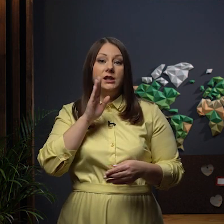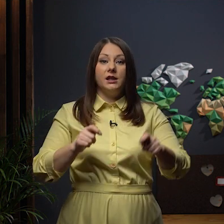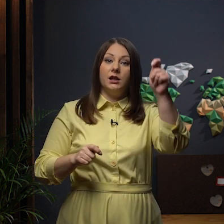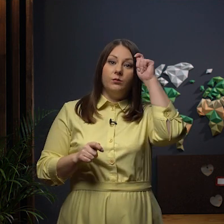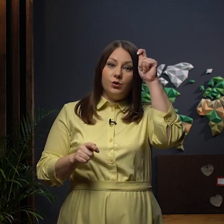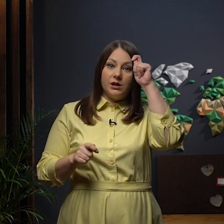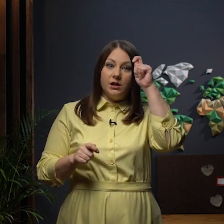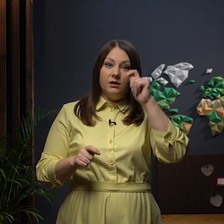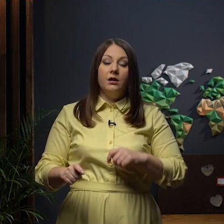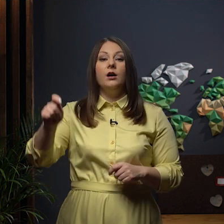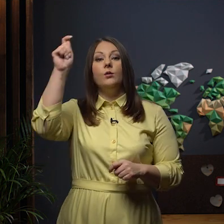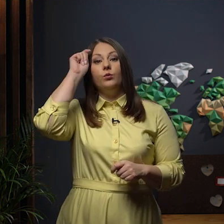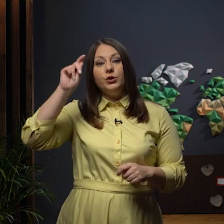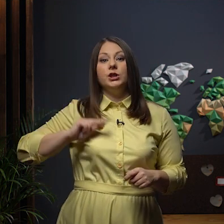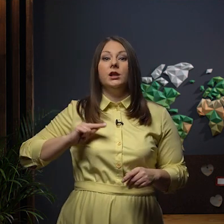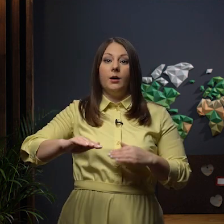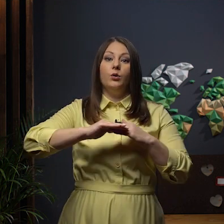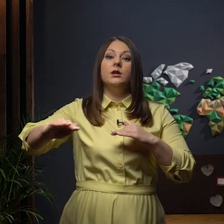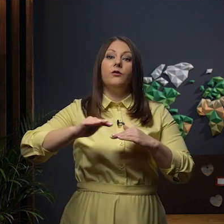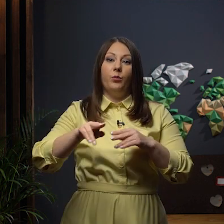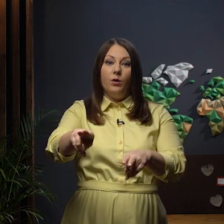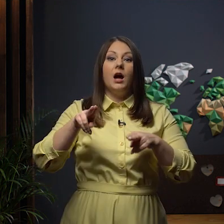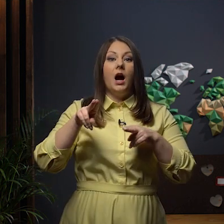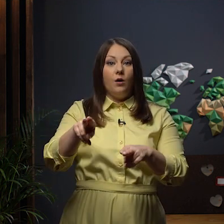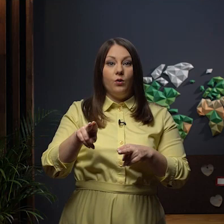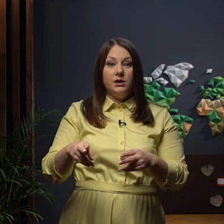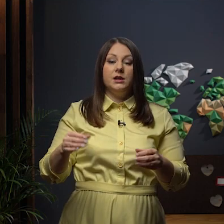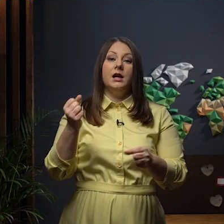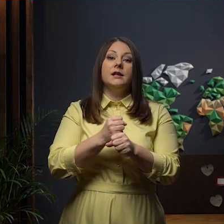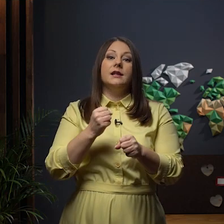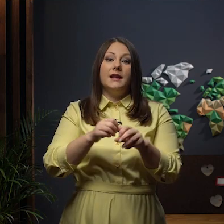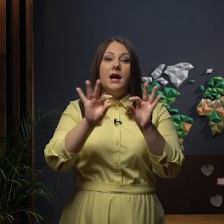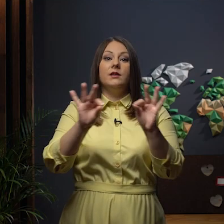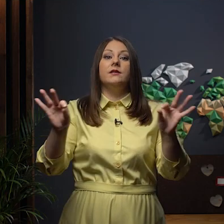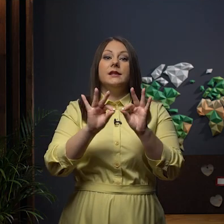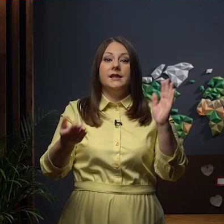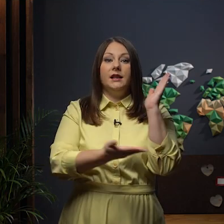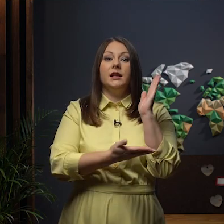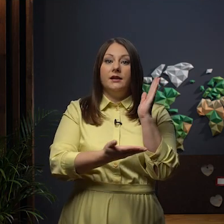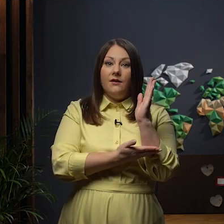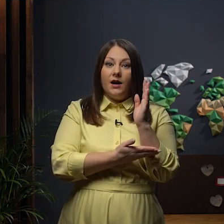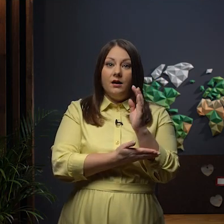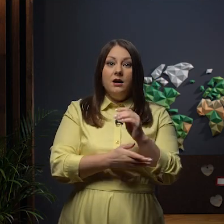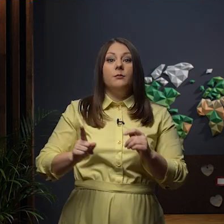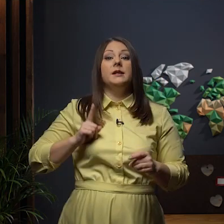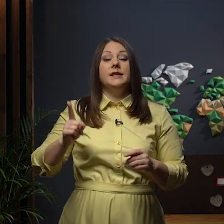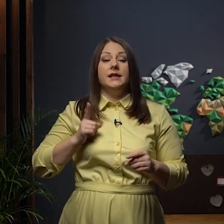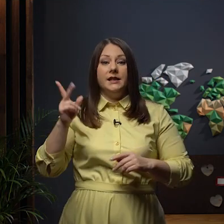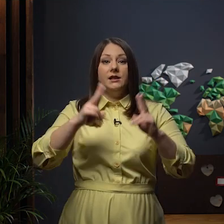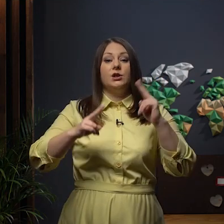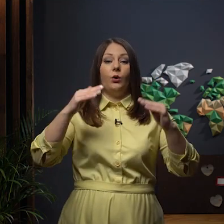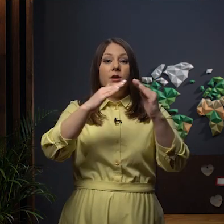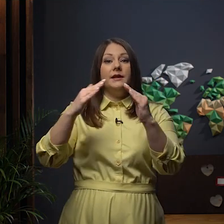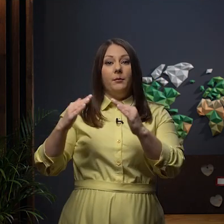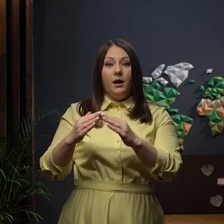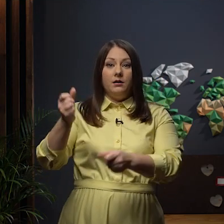на женские и мужские. Мужчины работали в поле, охотились, заготавливали сено и дрова,